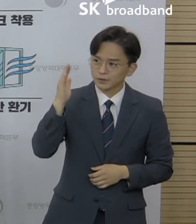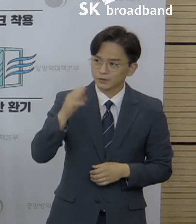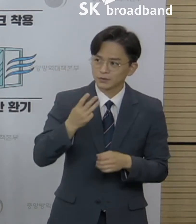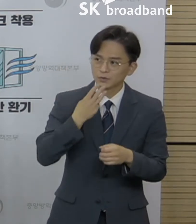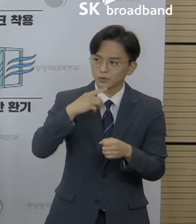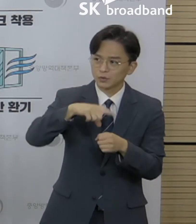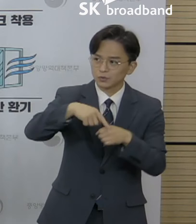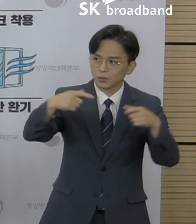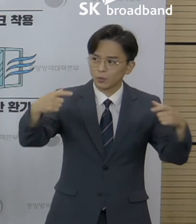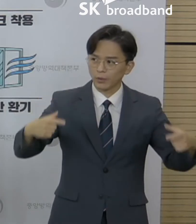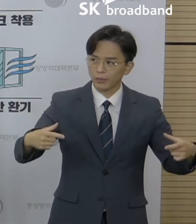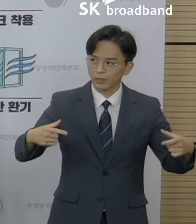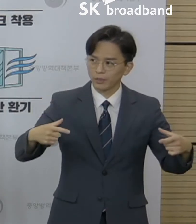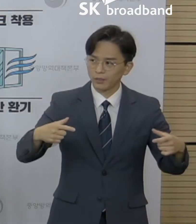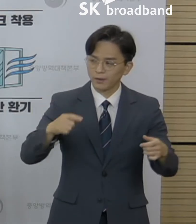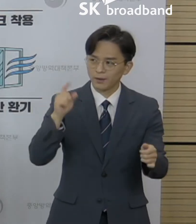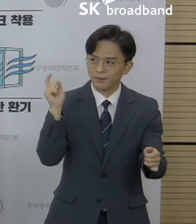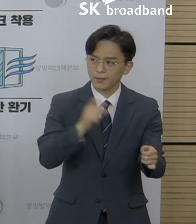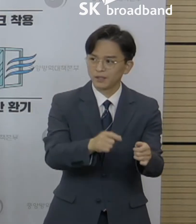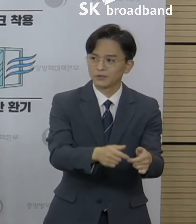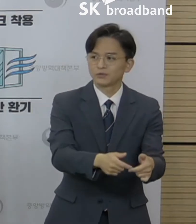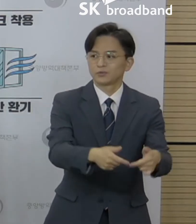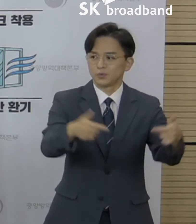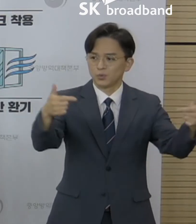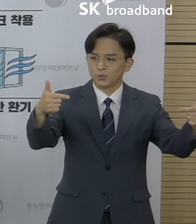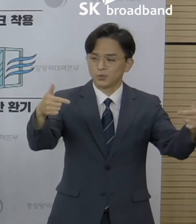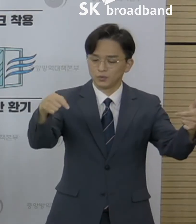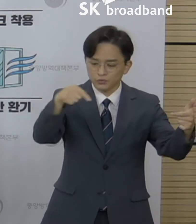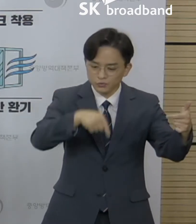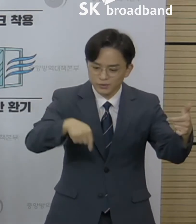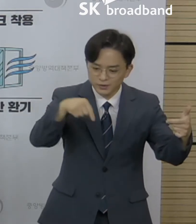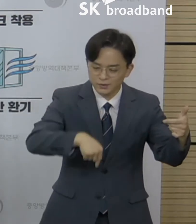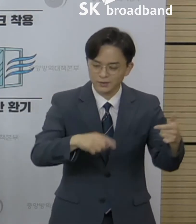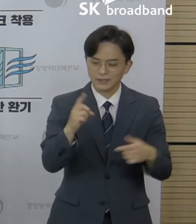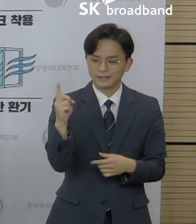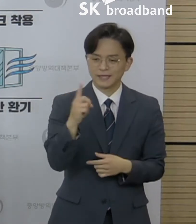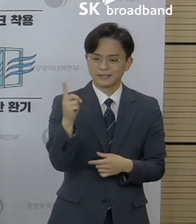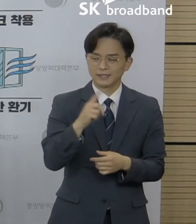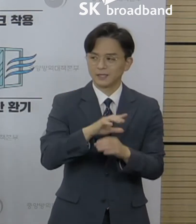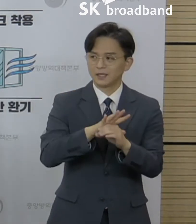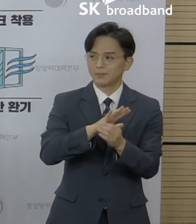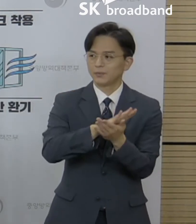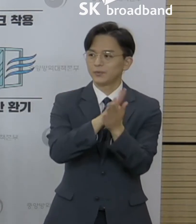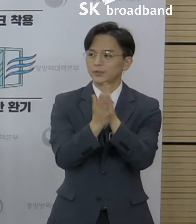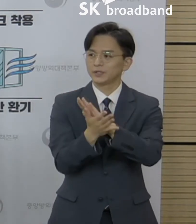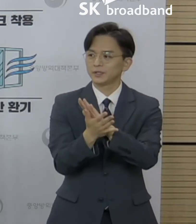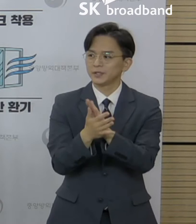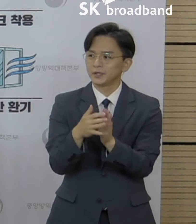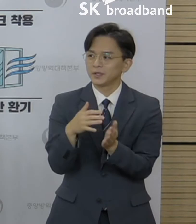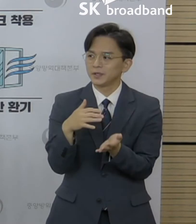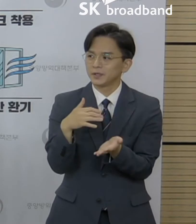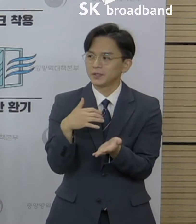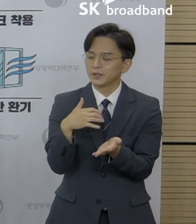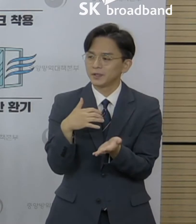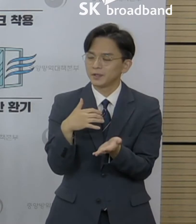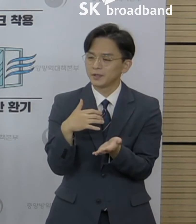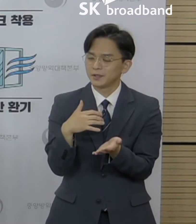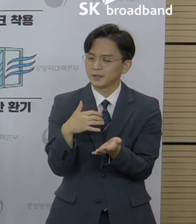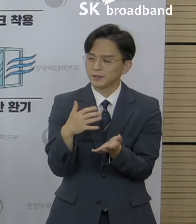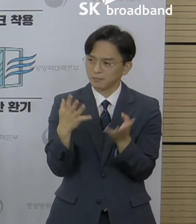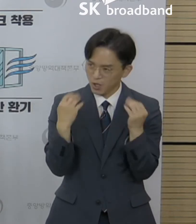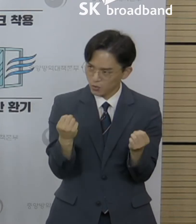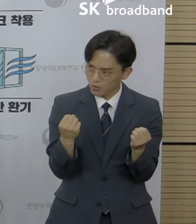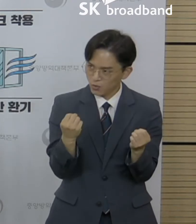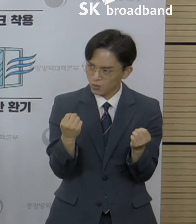코로나19 확진자 증가세와 관련해서 델타 변이의 영향력이 어느 정도인지 그리고 당국은 어떻게 판단하고